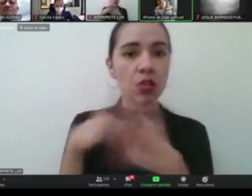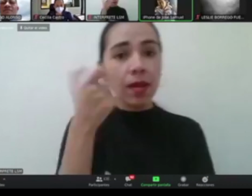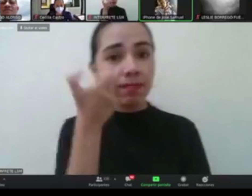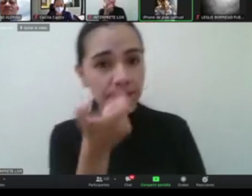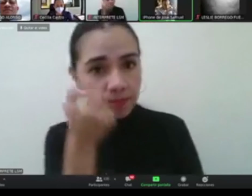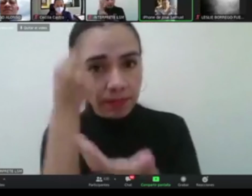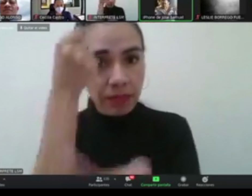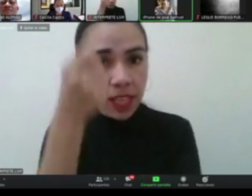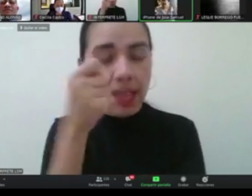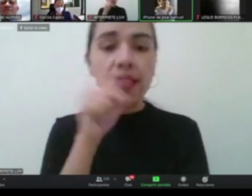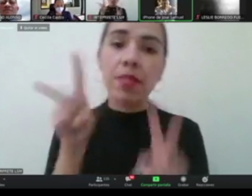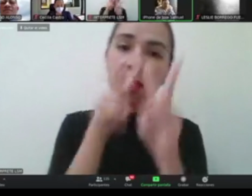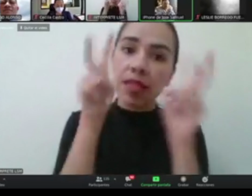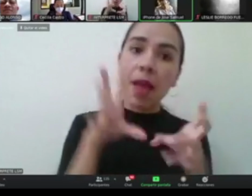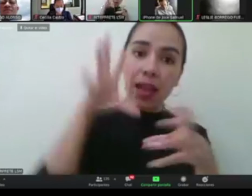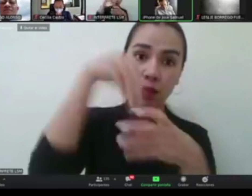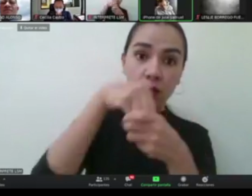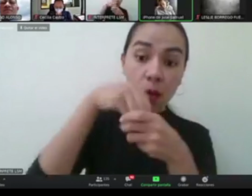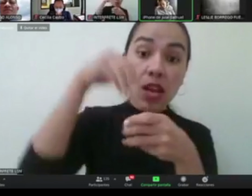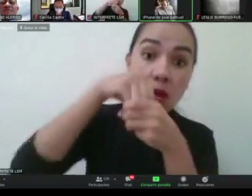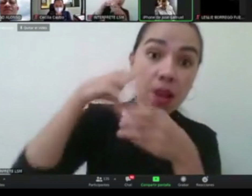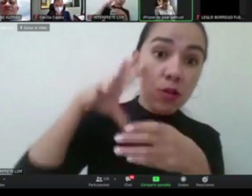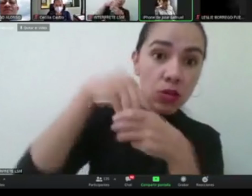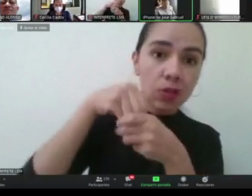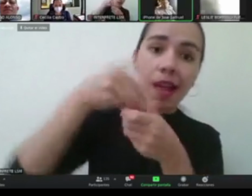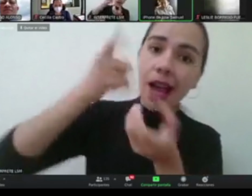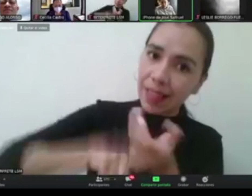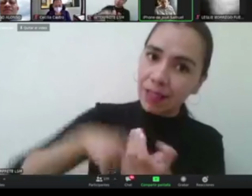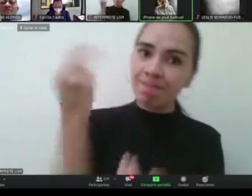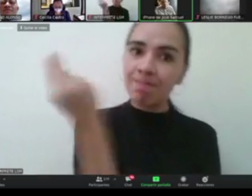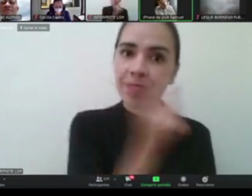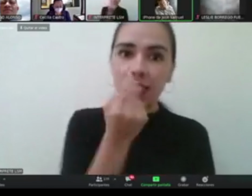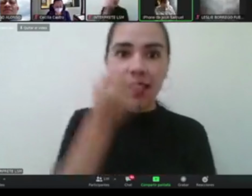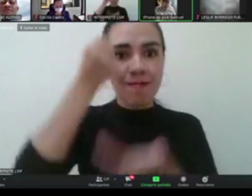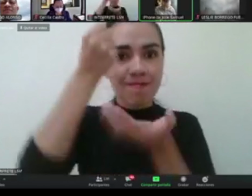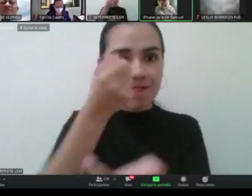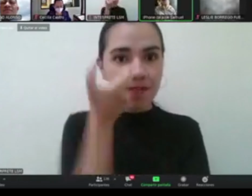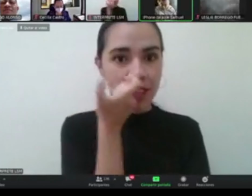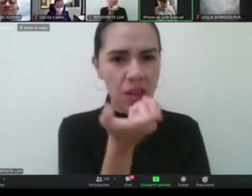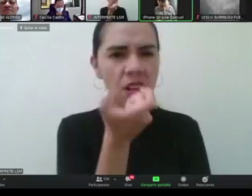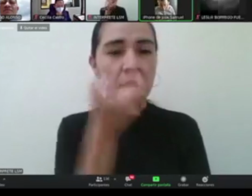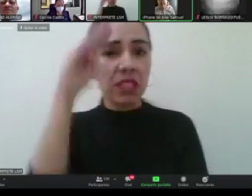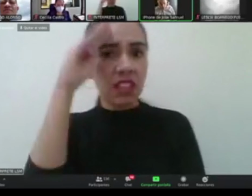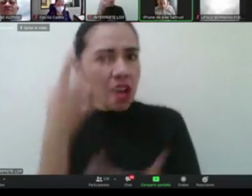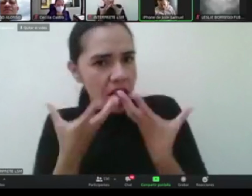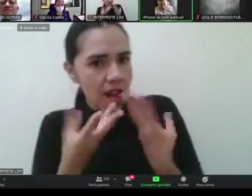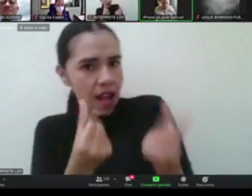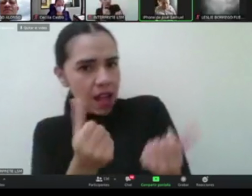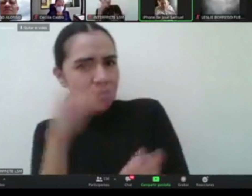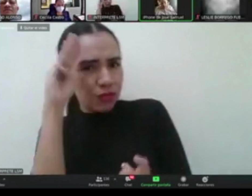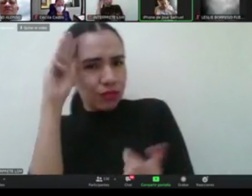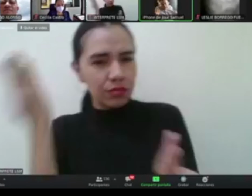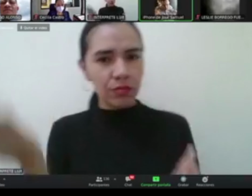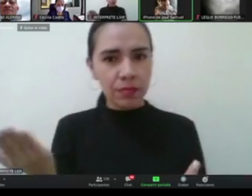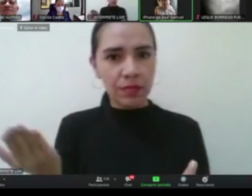porque la inclusión muchas veces requiere recursos y lo ven como un gasto. Ahora, para mí, la inclusión y apelar